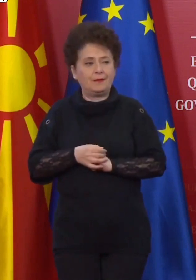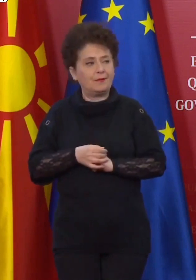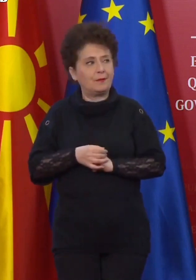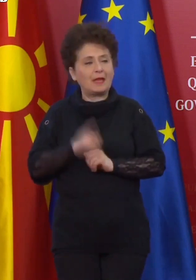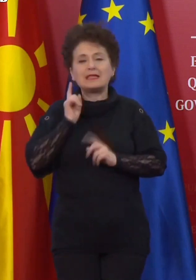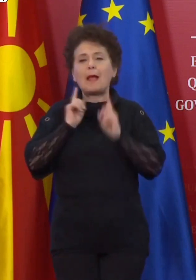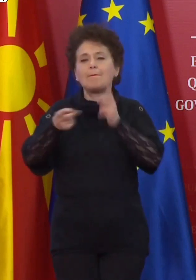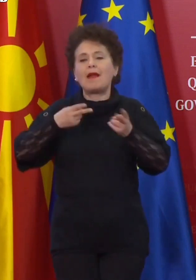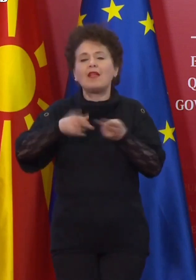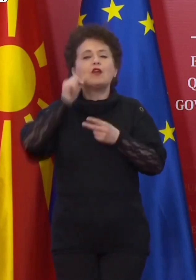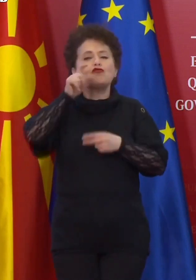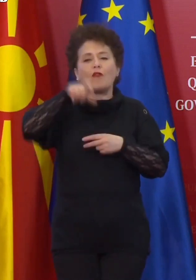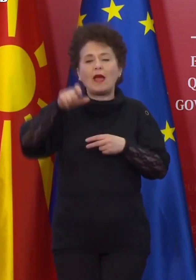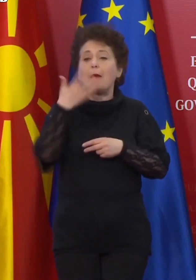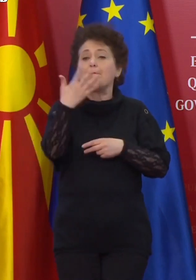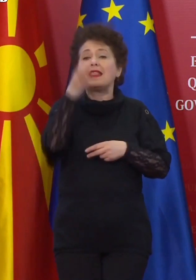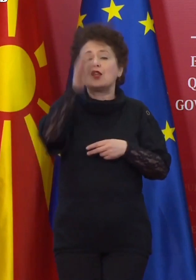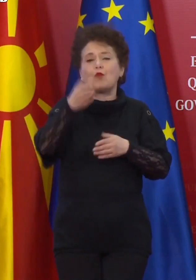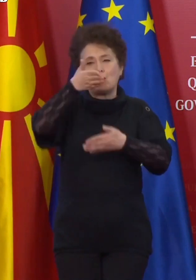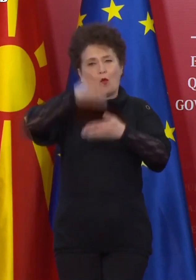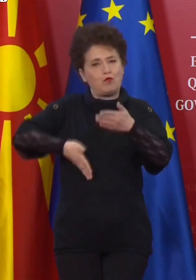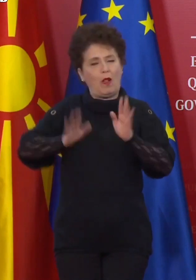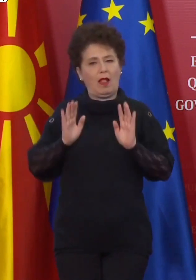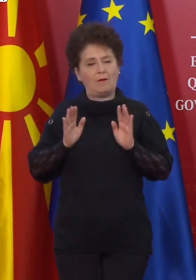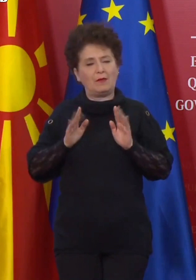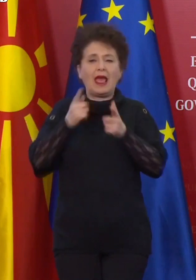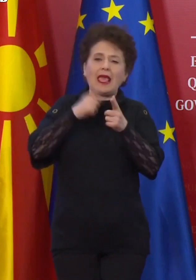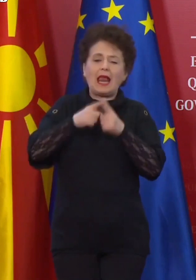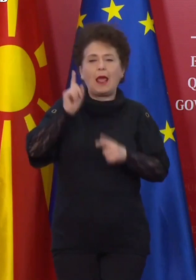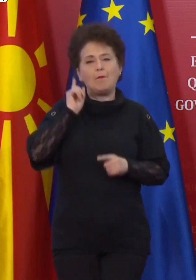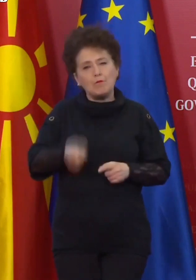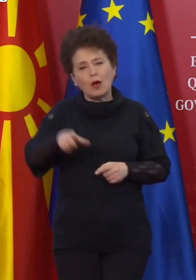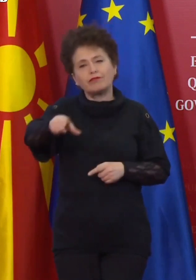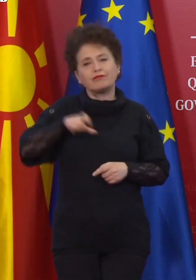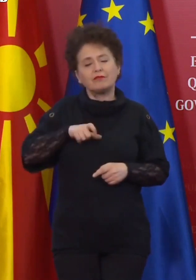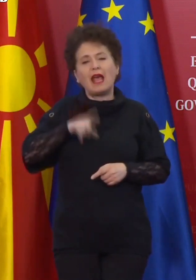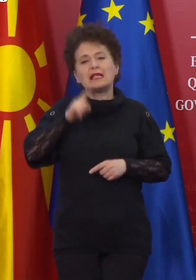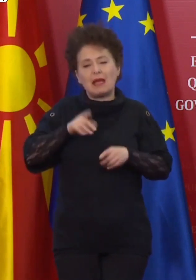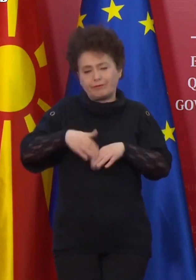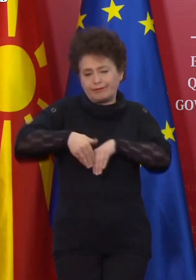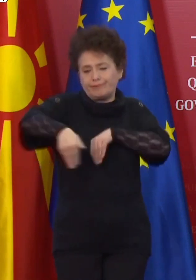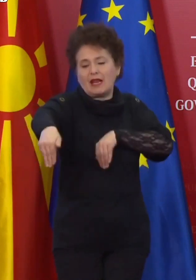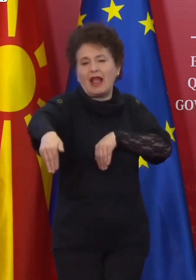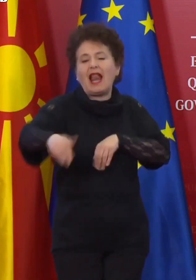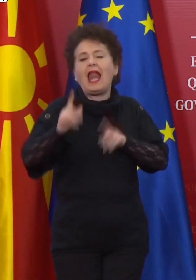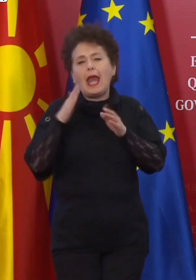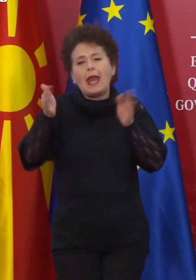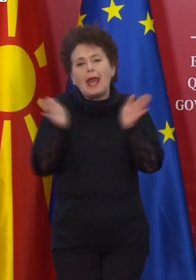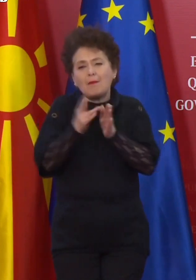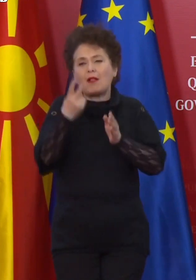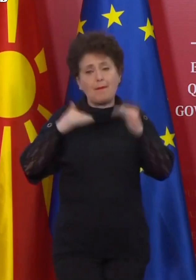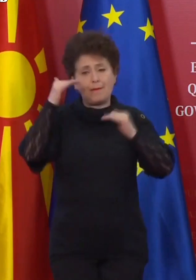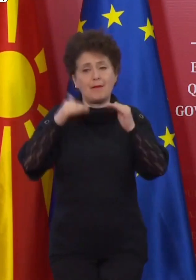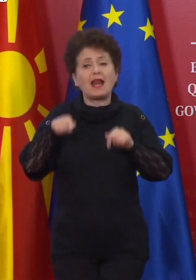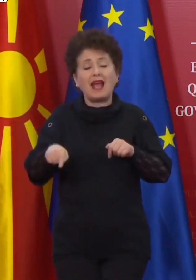за превоз на патници за 50% во возилото или со задолжително одржување на расстојание од најмалку 2 метри помеѓу